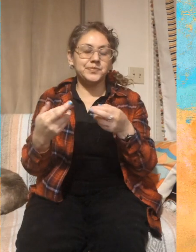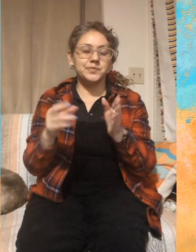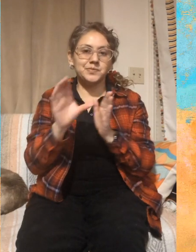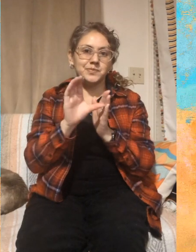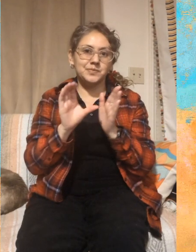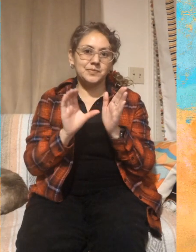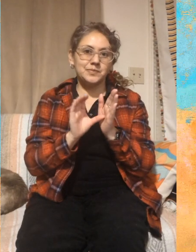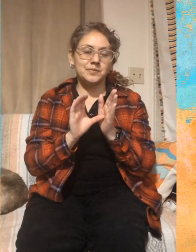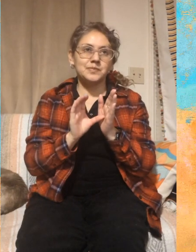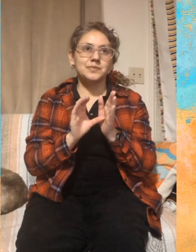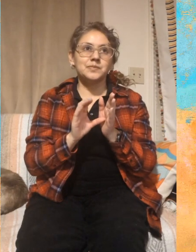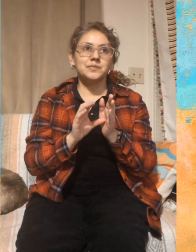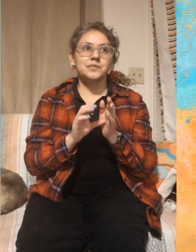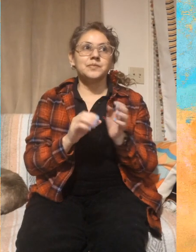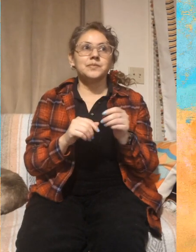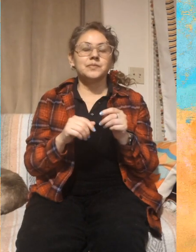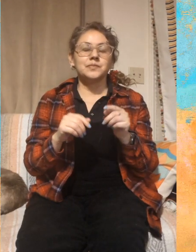no,